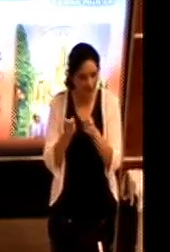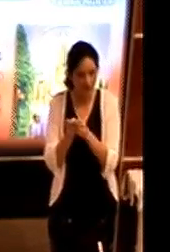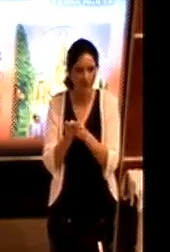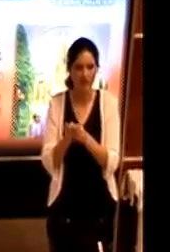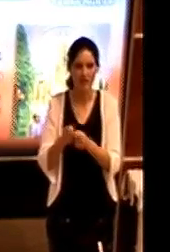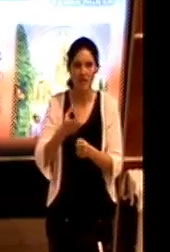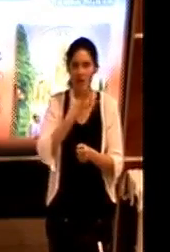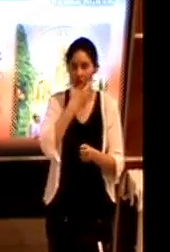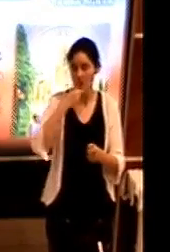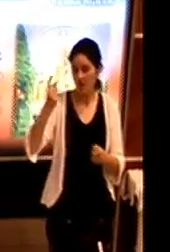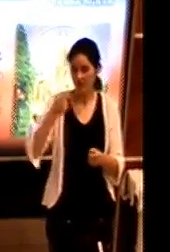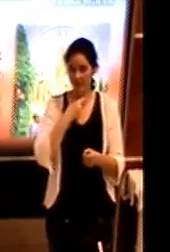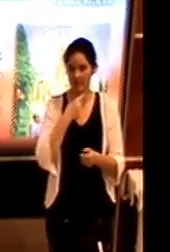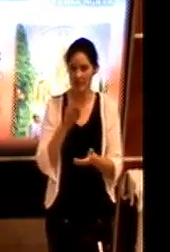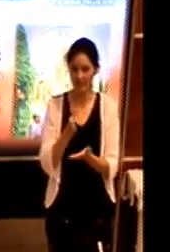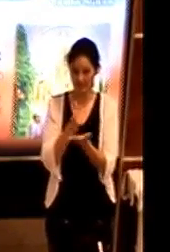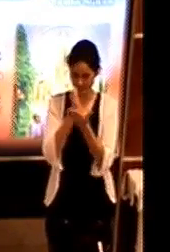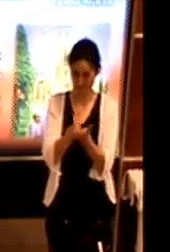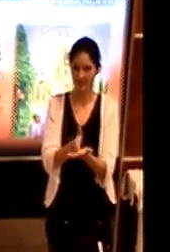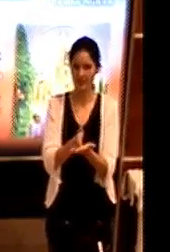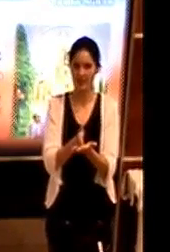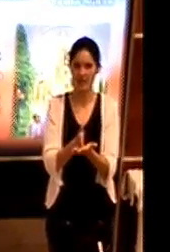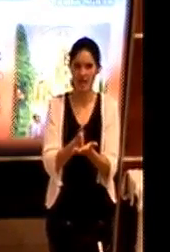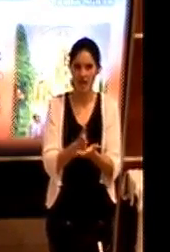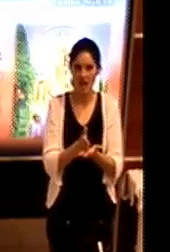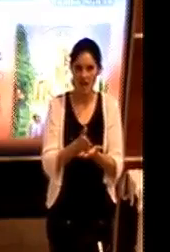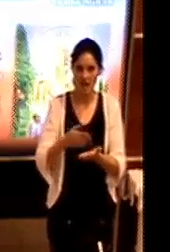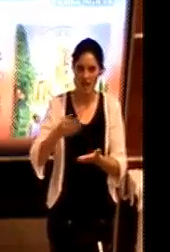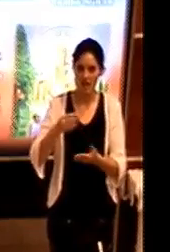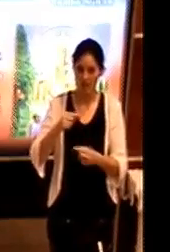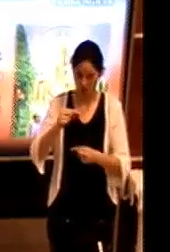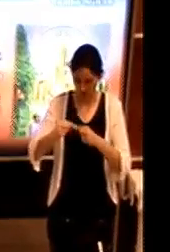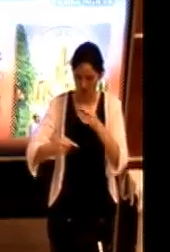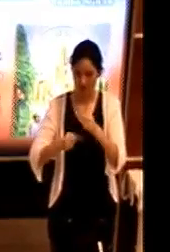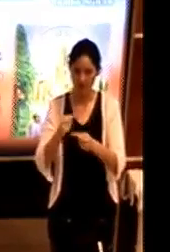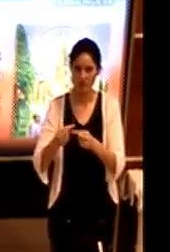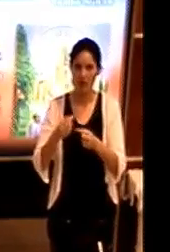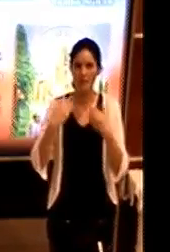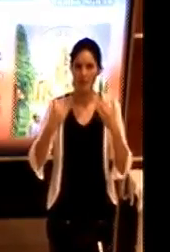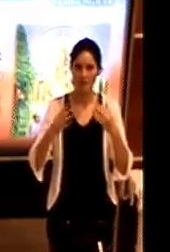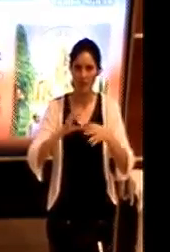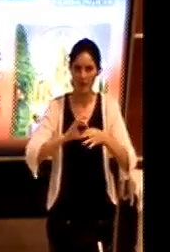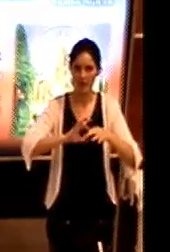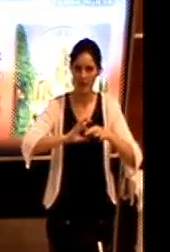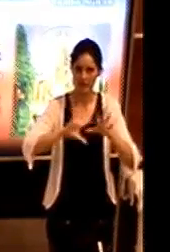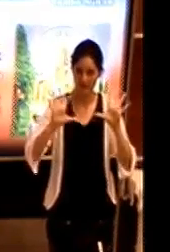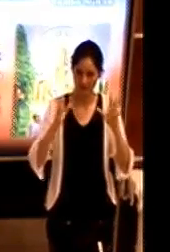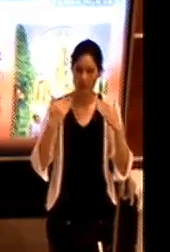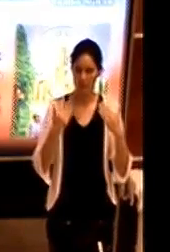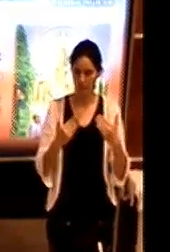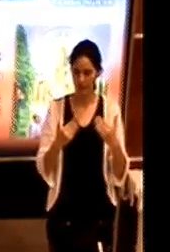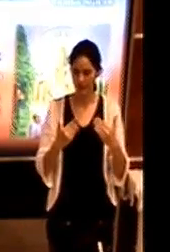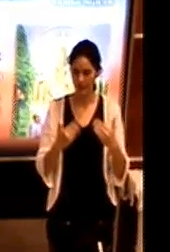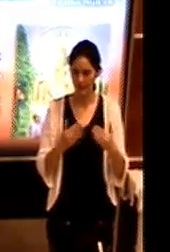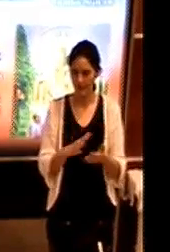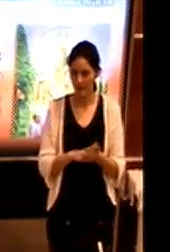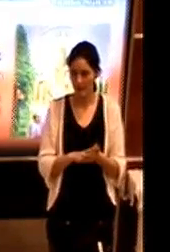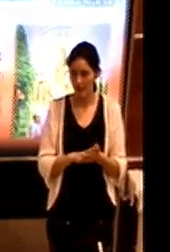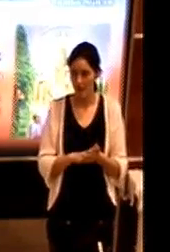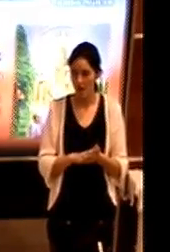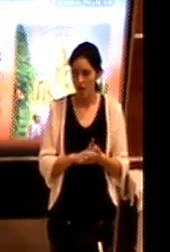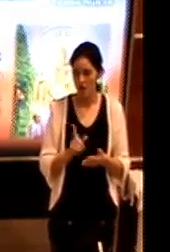que puedas heredar la vida eterna y ser salvo. Por eso, hermanos, yo no quiero estar con la bestia y el falso